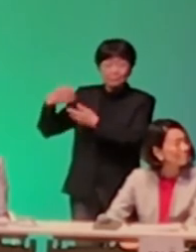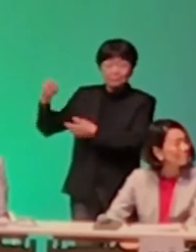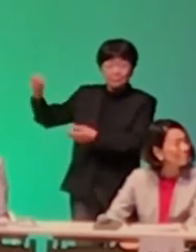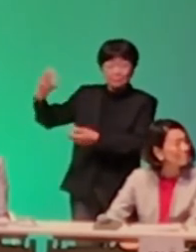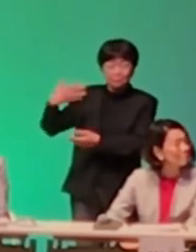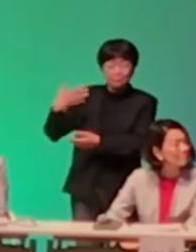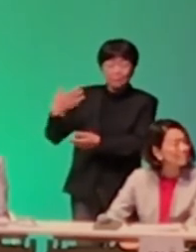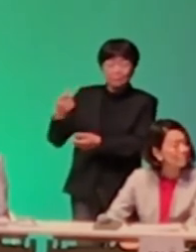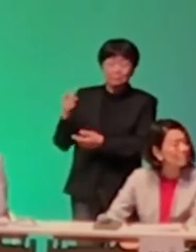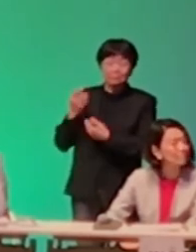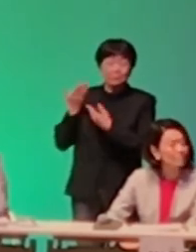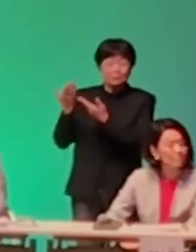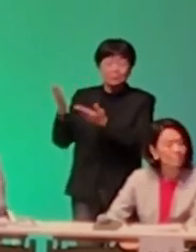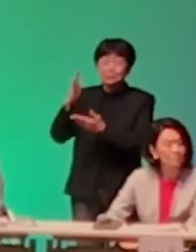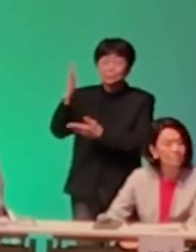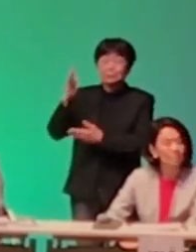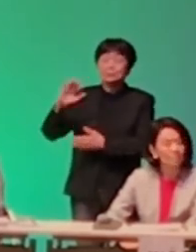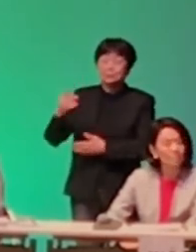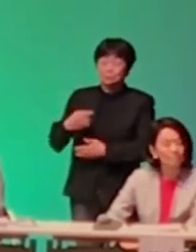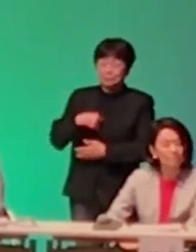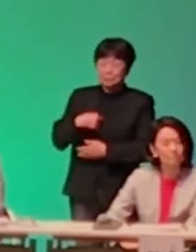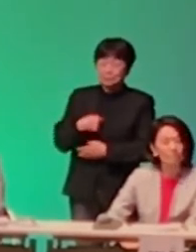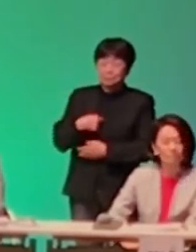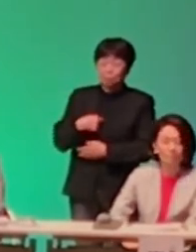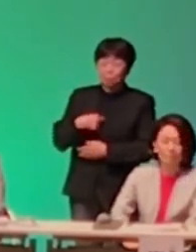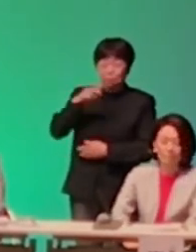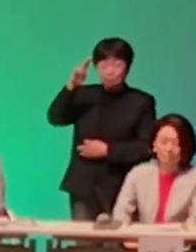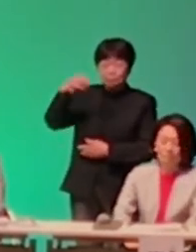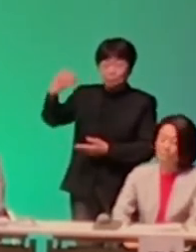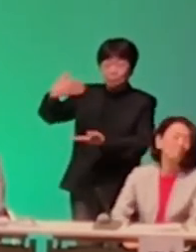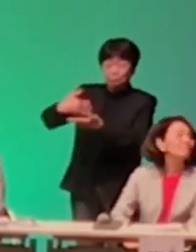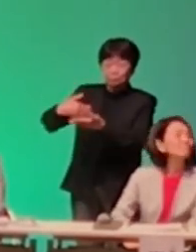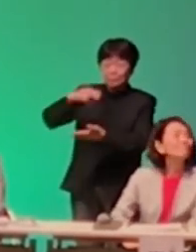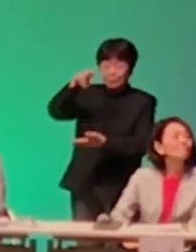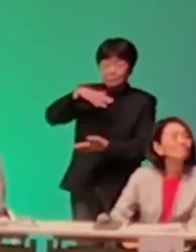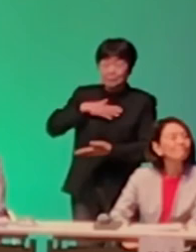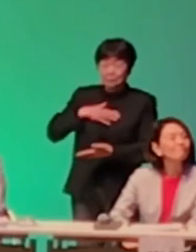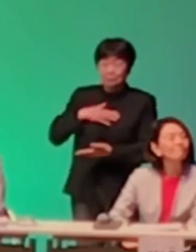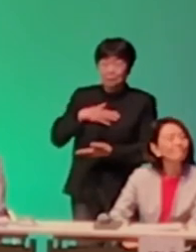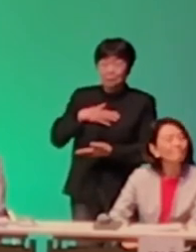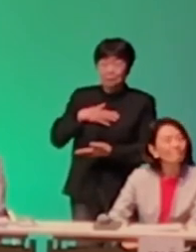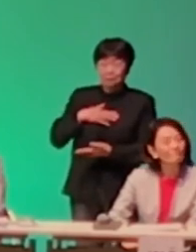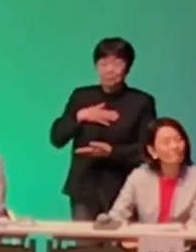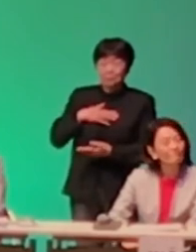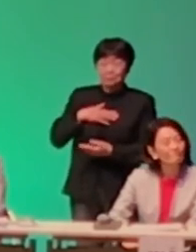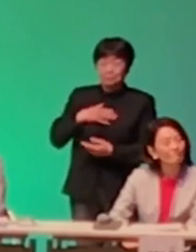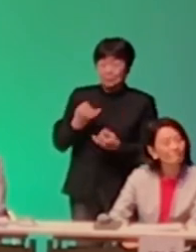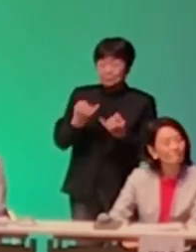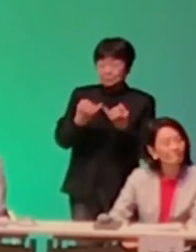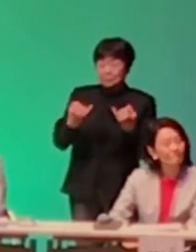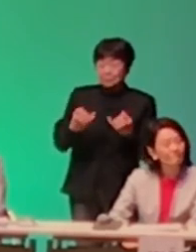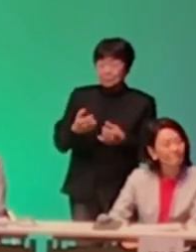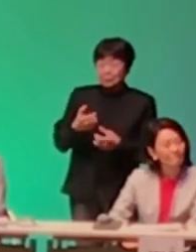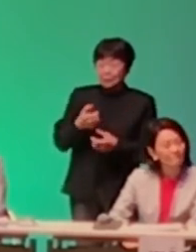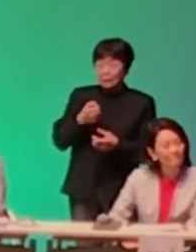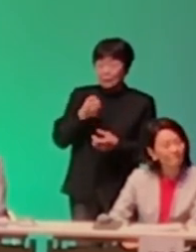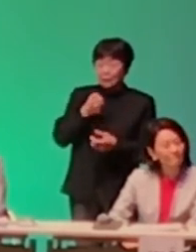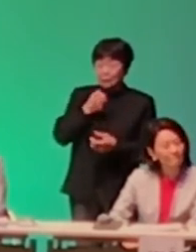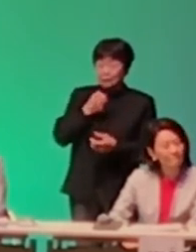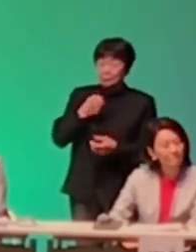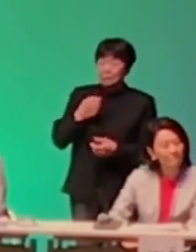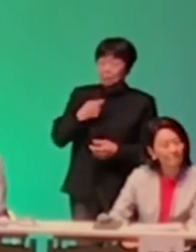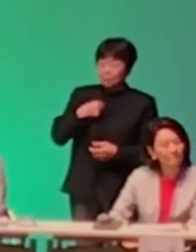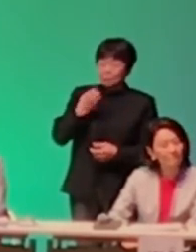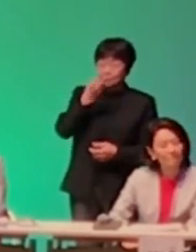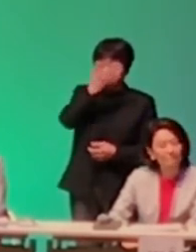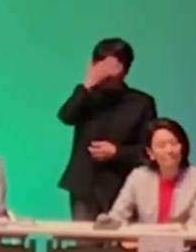ふうには聞いてないんですが、私の理解としてはやっぱりその珍しいがゆえに記者というよりは若い